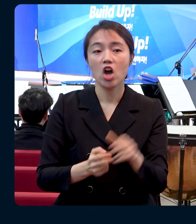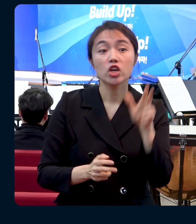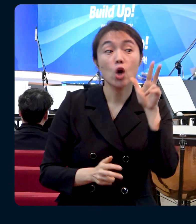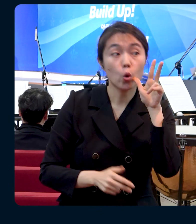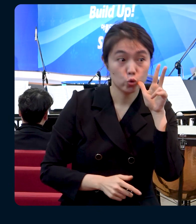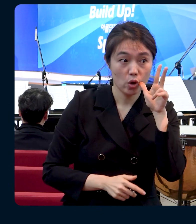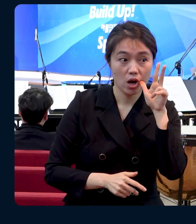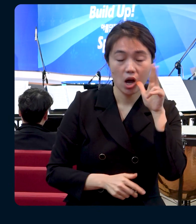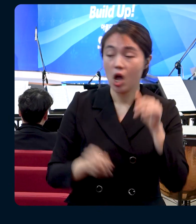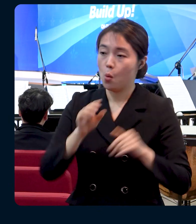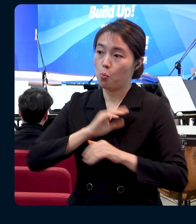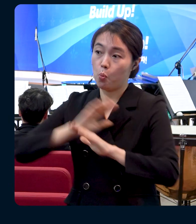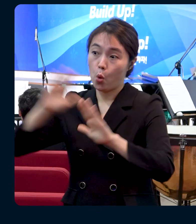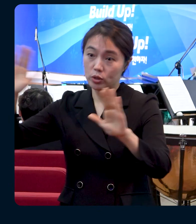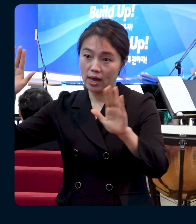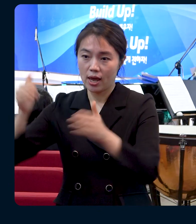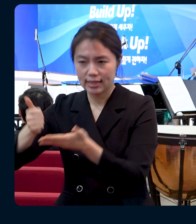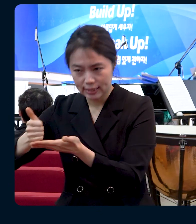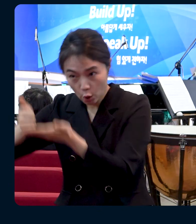모세를 수종 들었다.